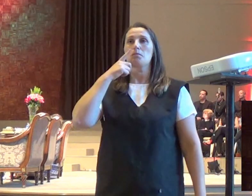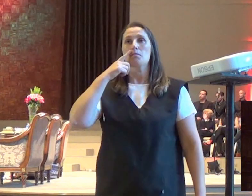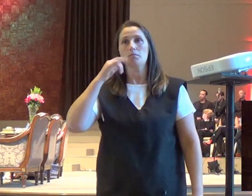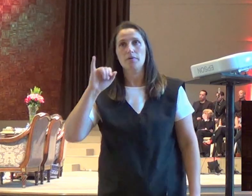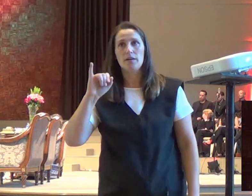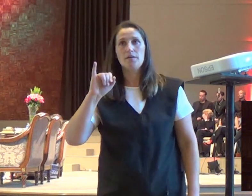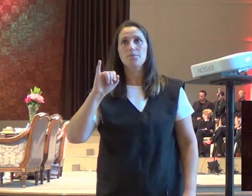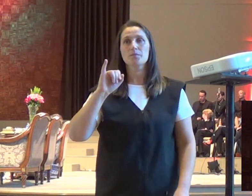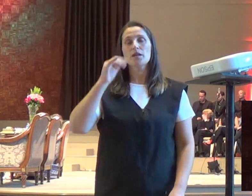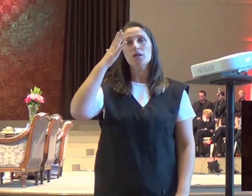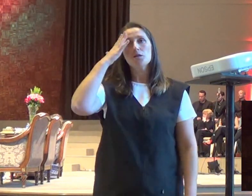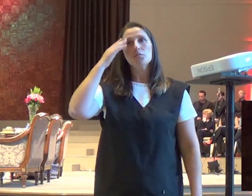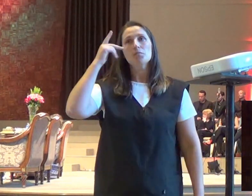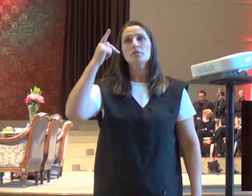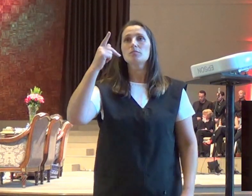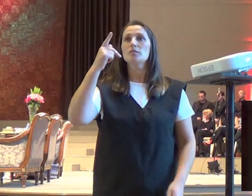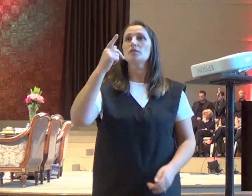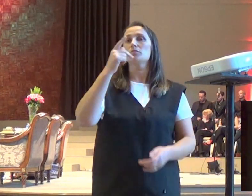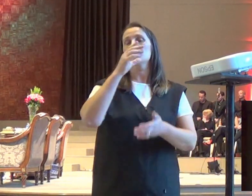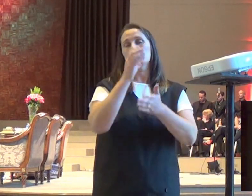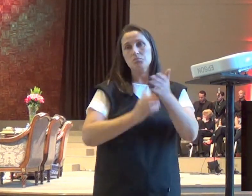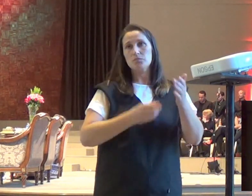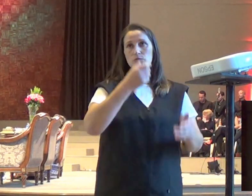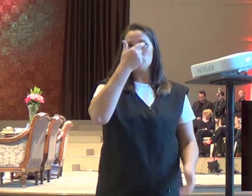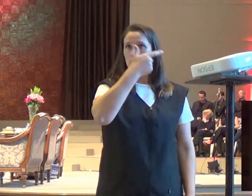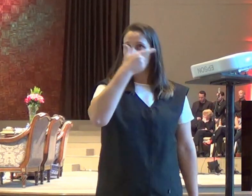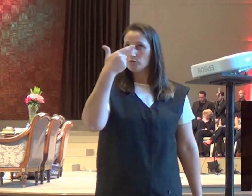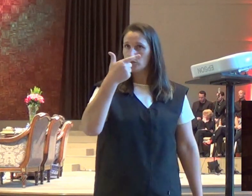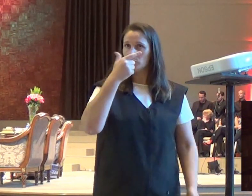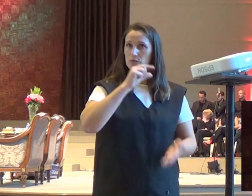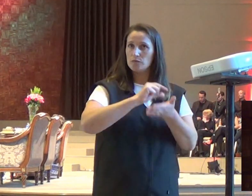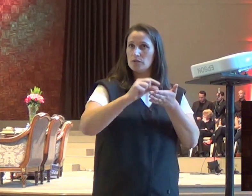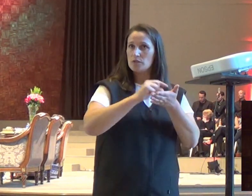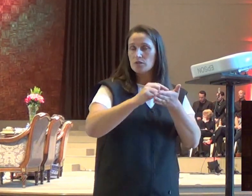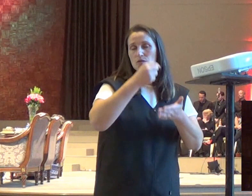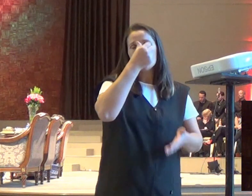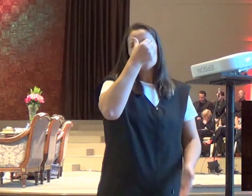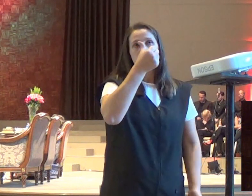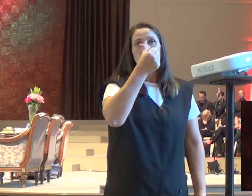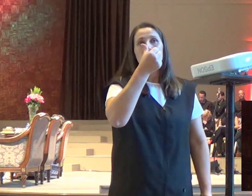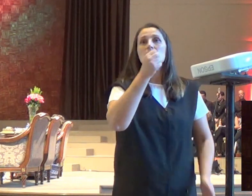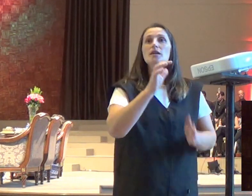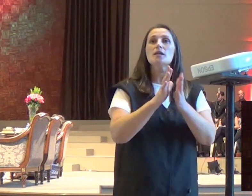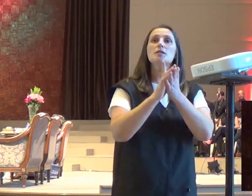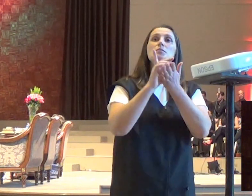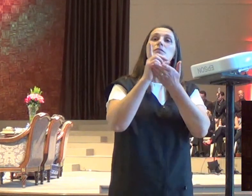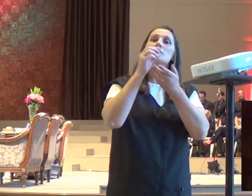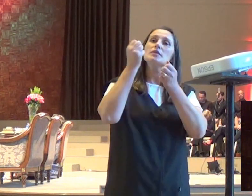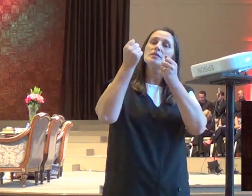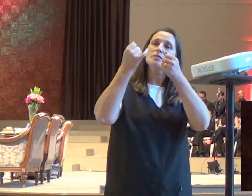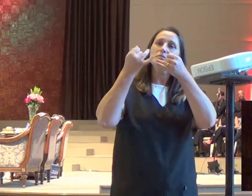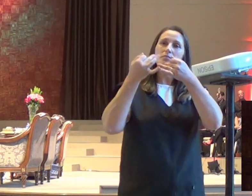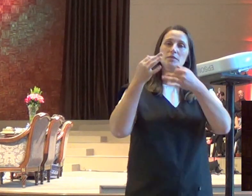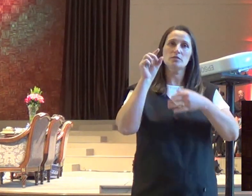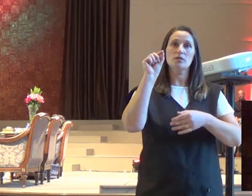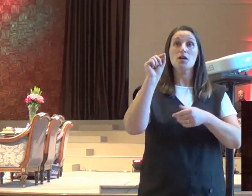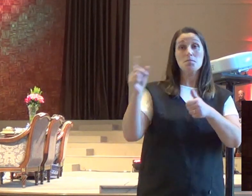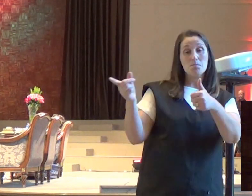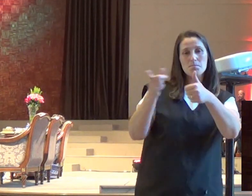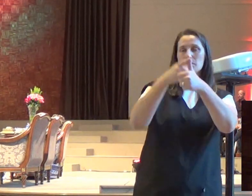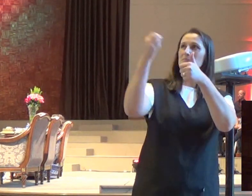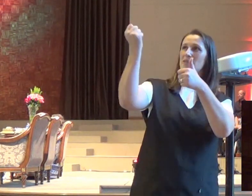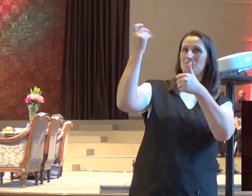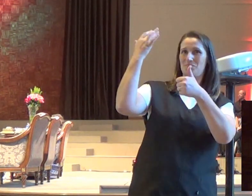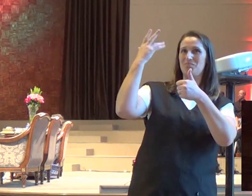22, versículo 6. A palavra do Senhor vai nos ensinar uma das primeiras bênçãos.